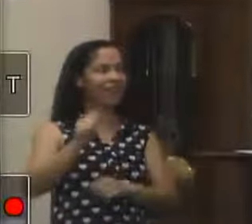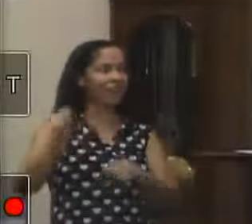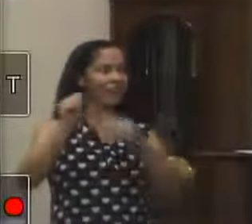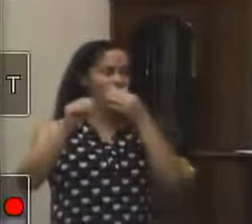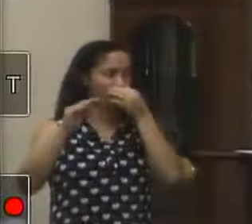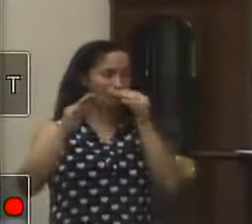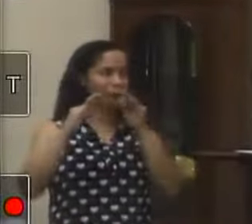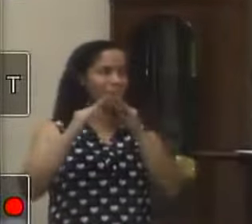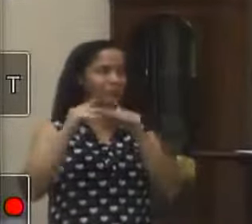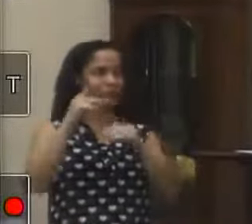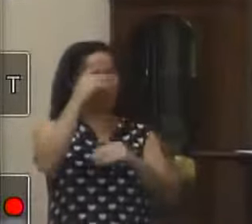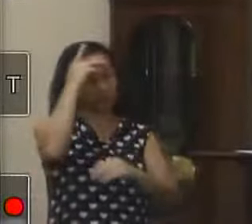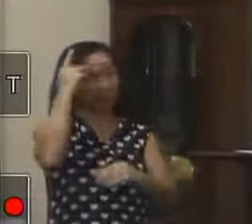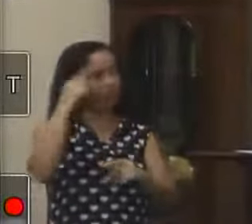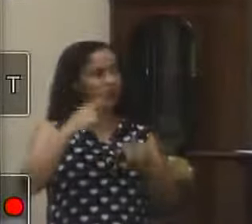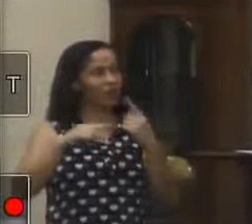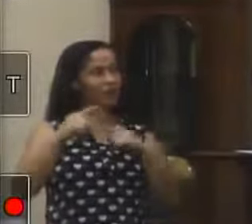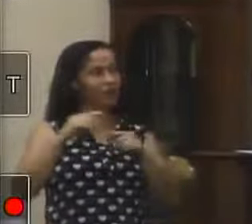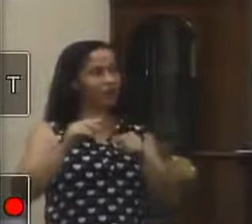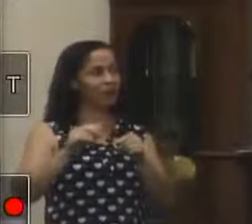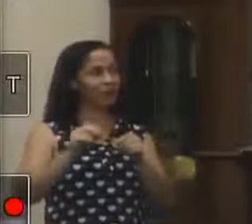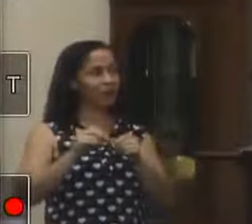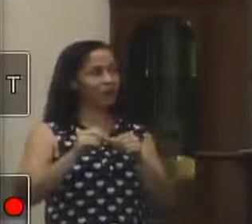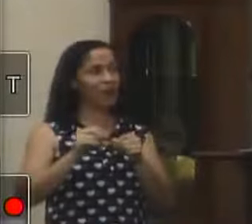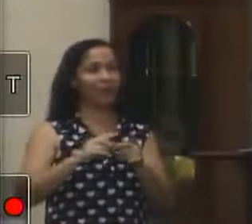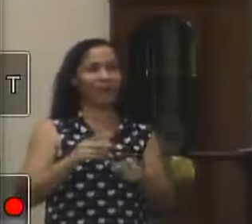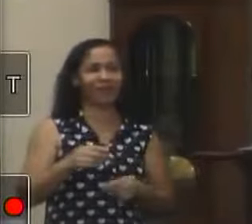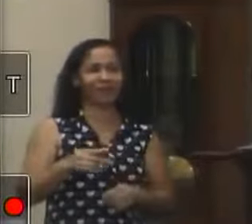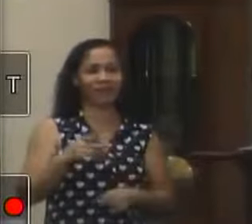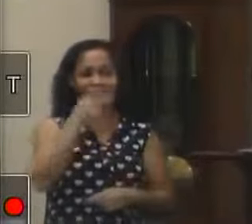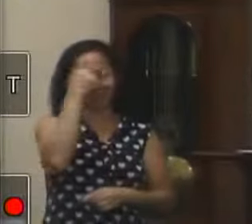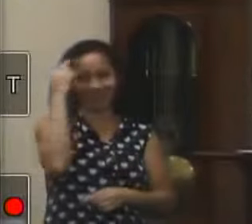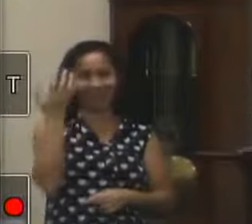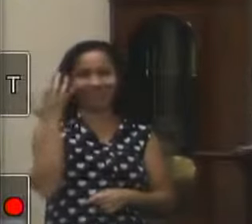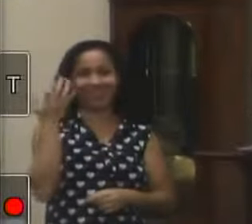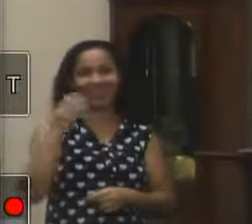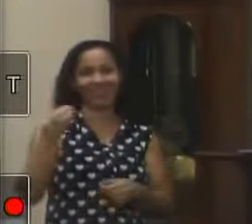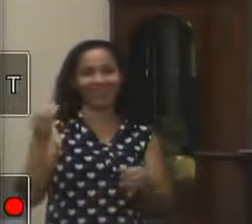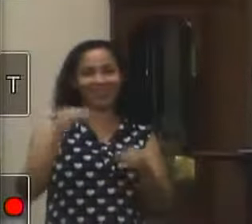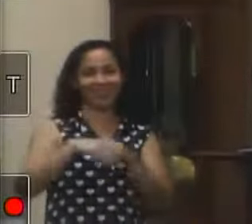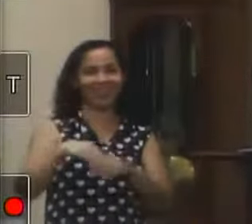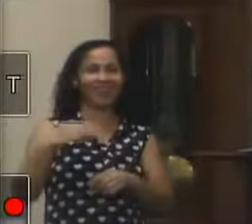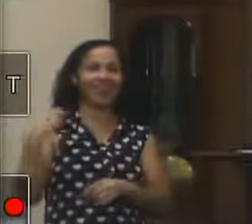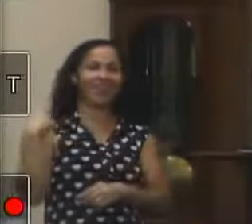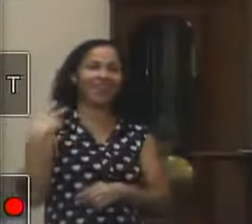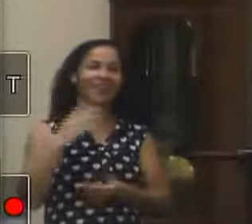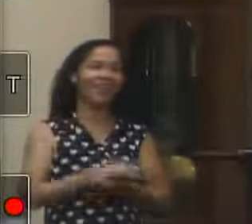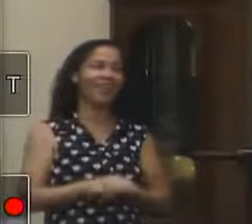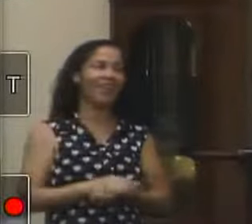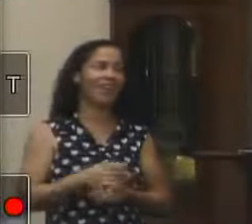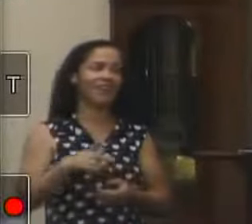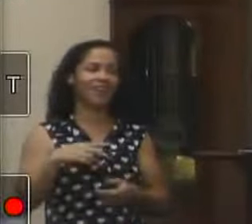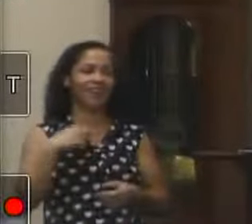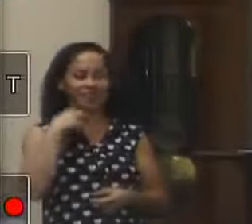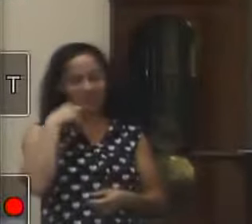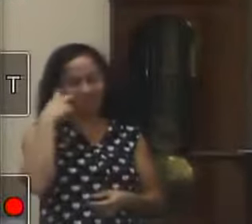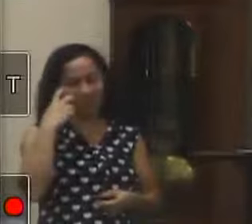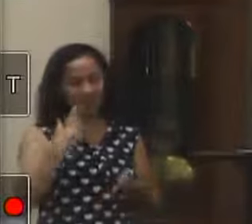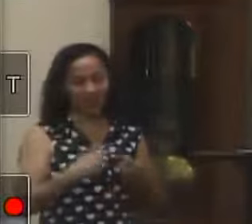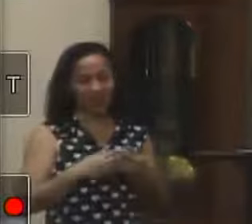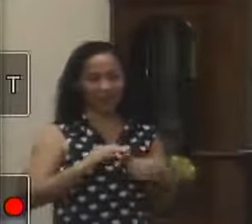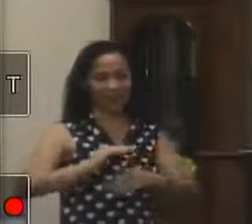moradores, candidatos a vereadores querendo aparecer, aqueles quebra-mola dali do bairro de Fátima é uma vergonha. Ou tem que melhorar eles,